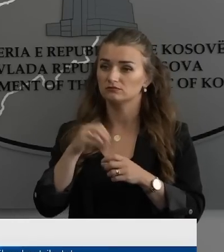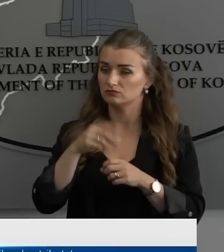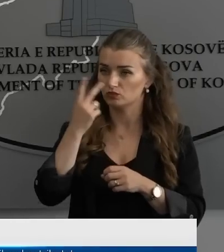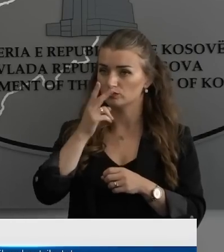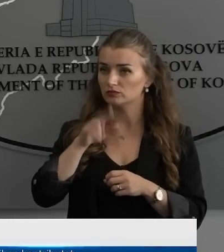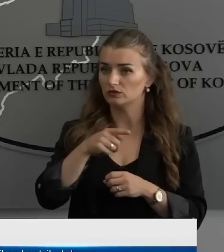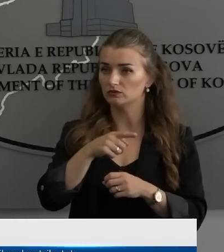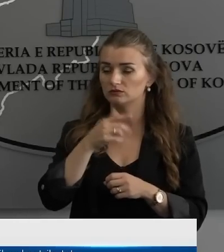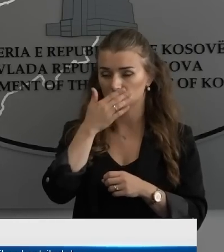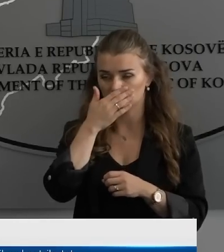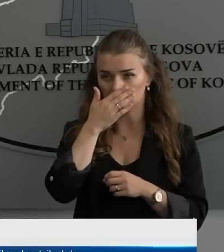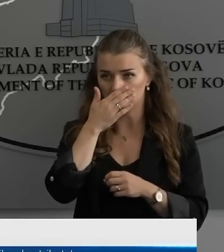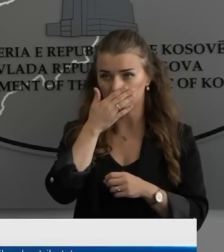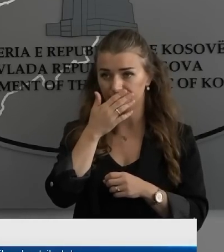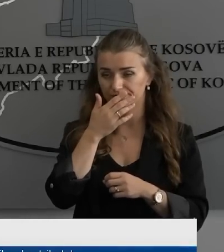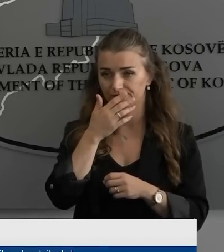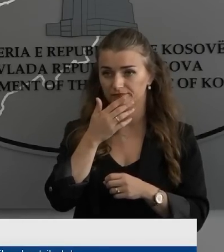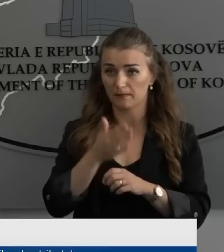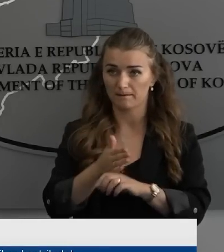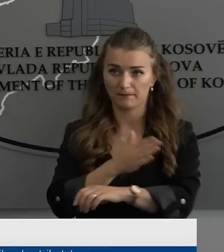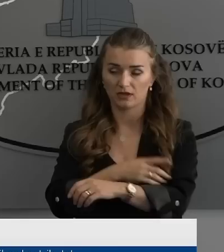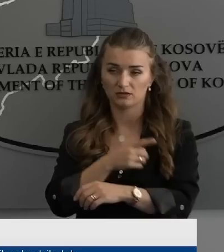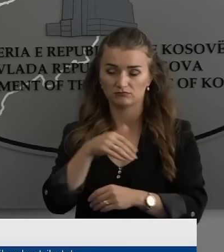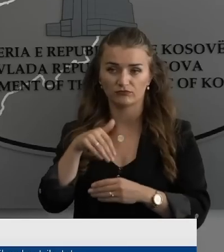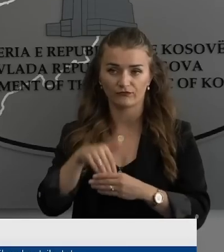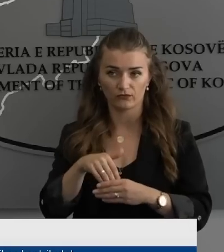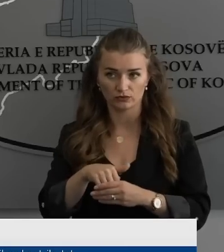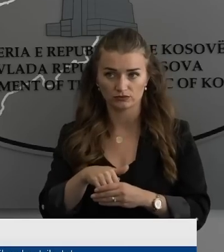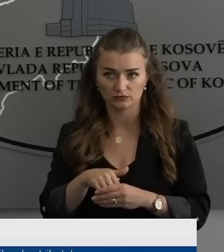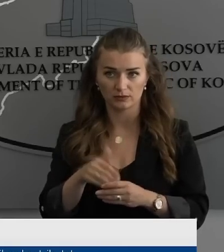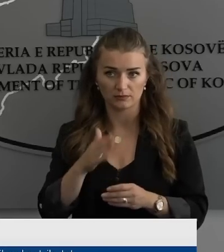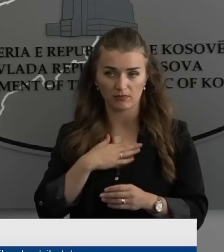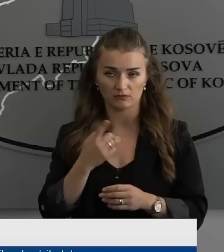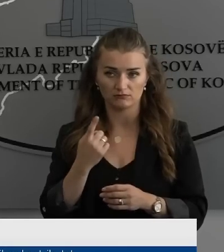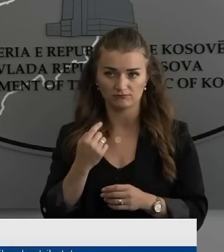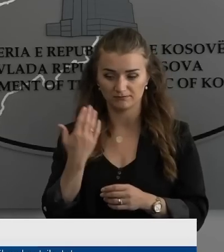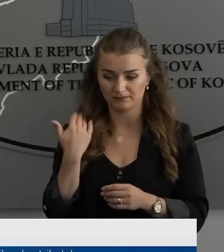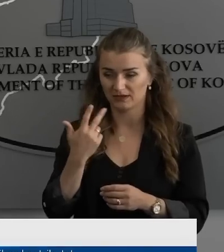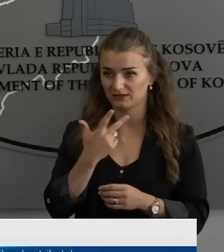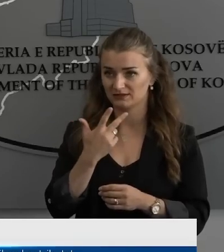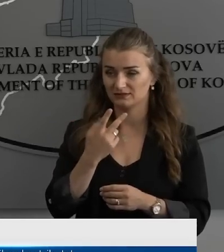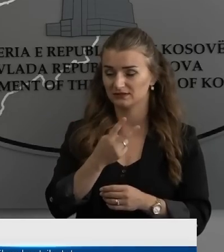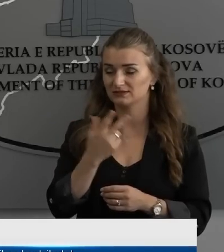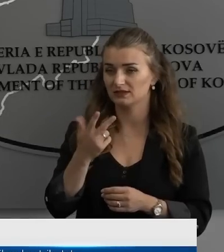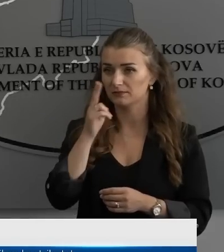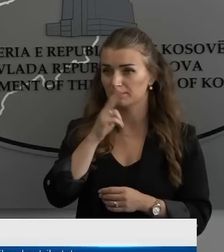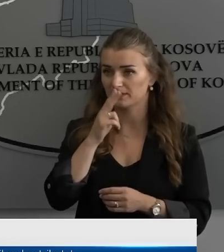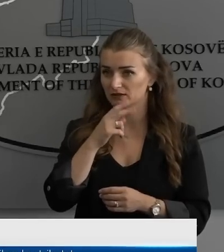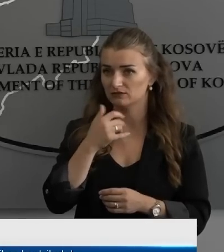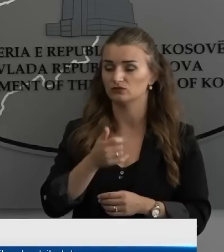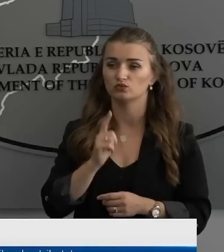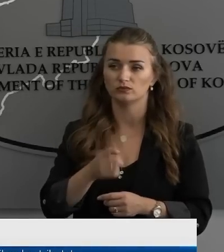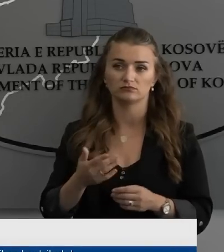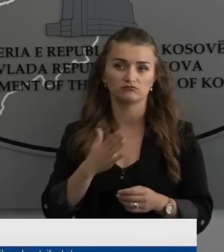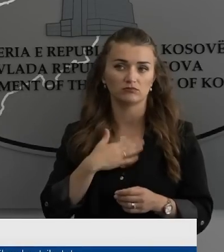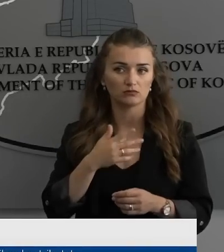në veri, në ato komuna ku mbajtën zgjedhjet me 23 prill. Tjetra është që